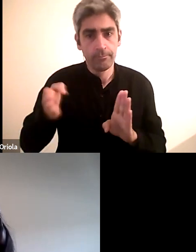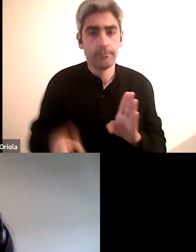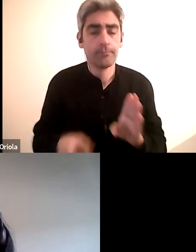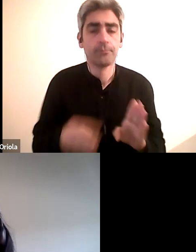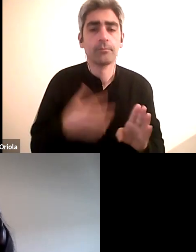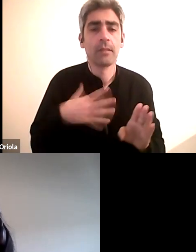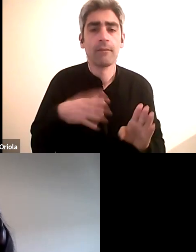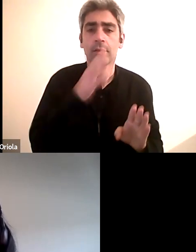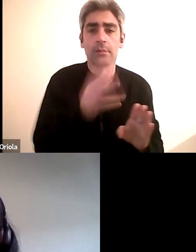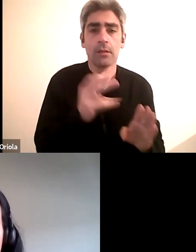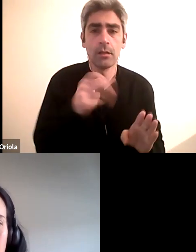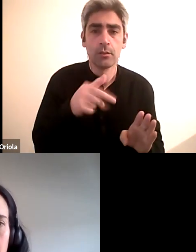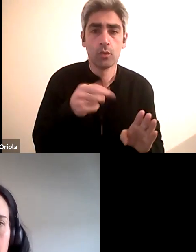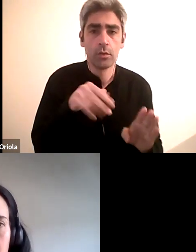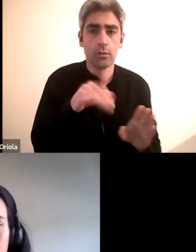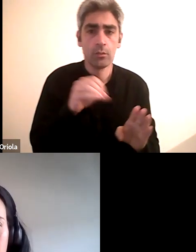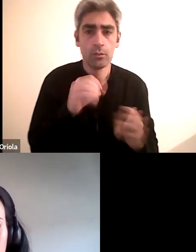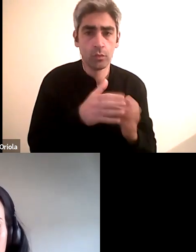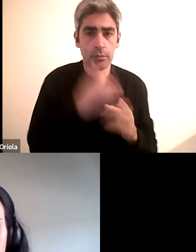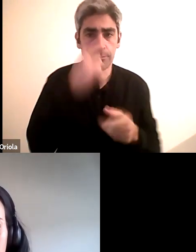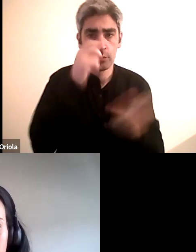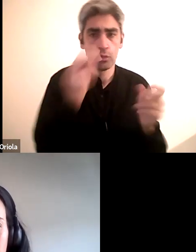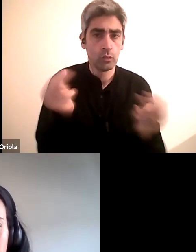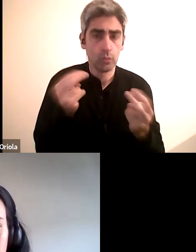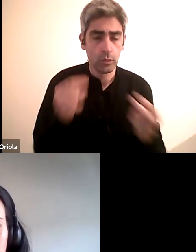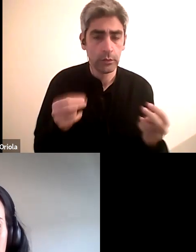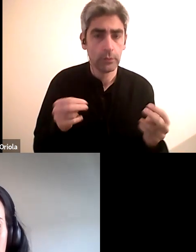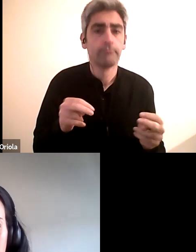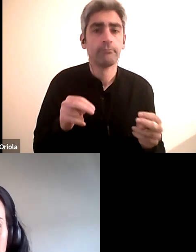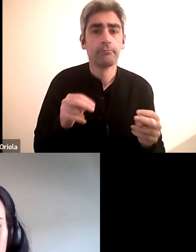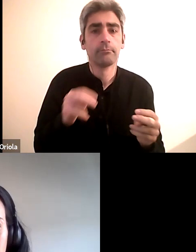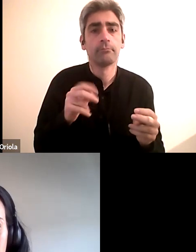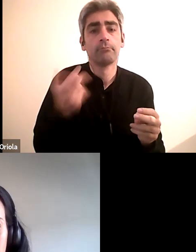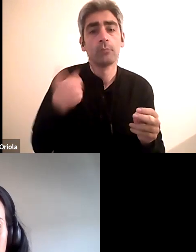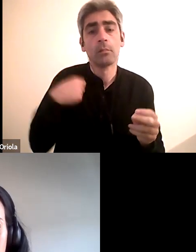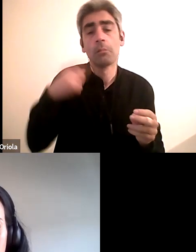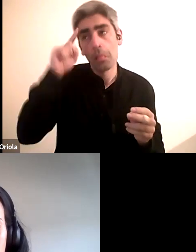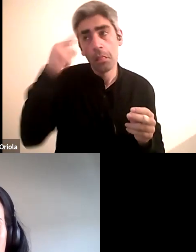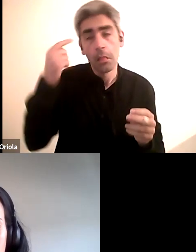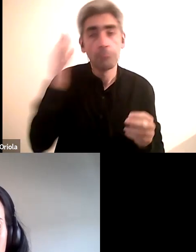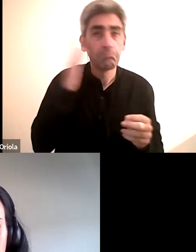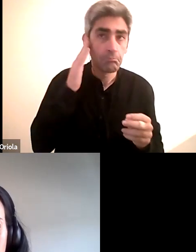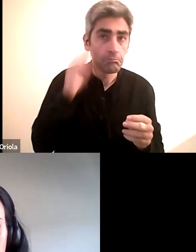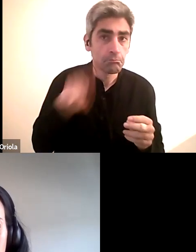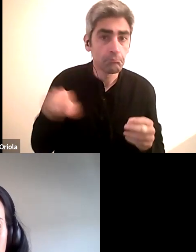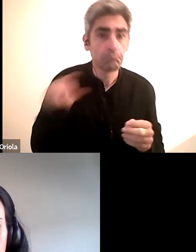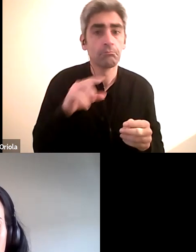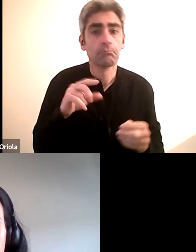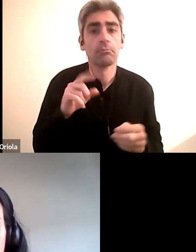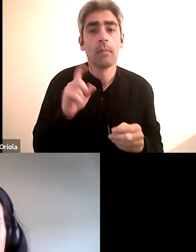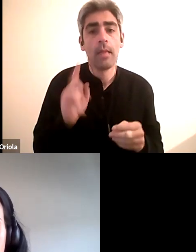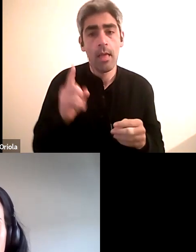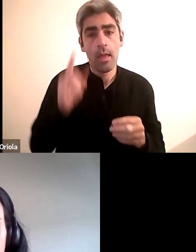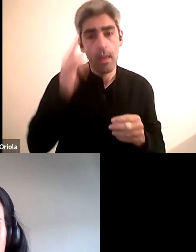que, e a todas as pessoas que estão a ouvir, que tanto quanto eu sei, e essa é a